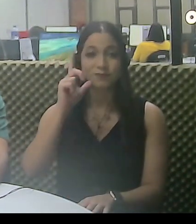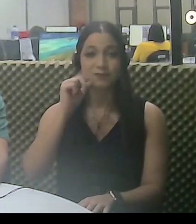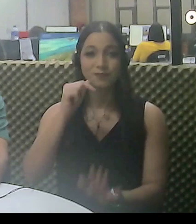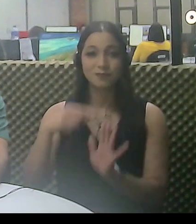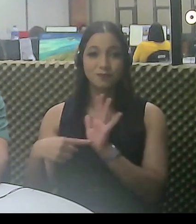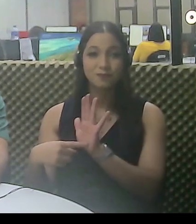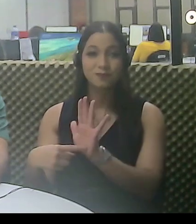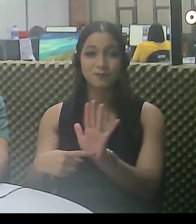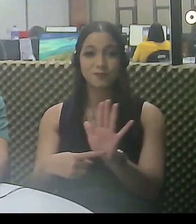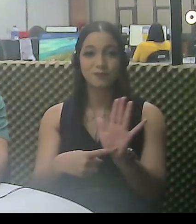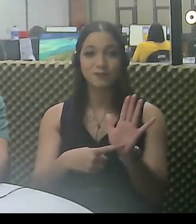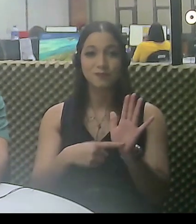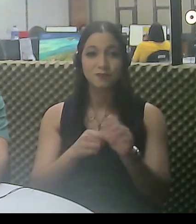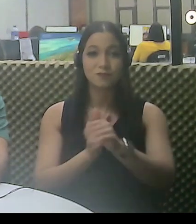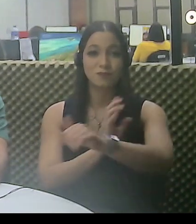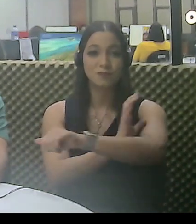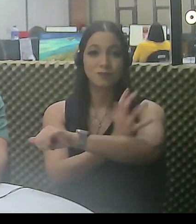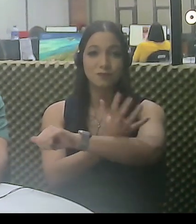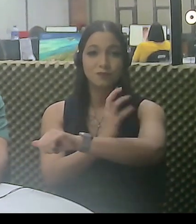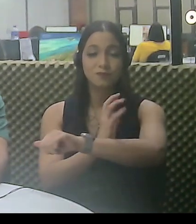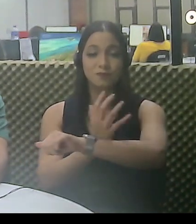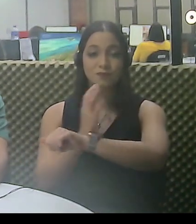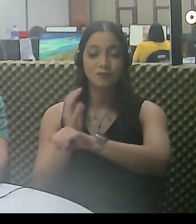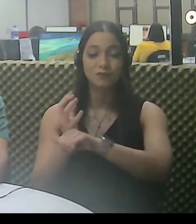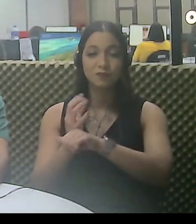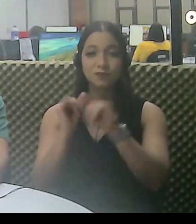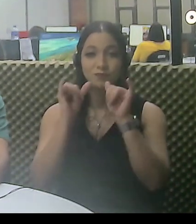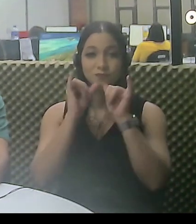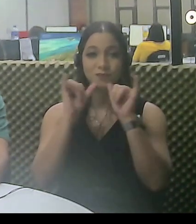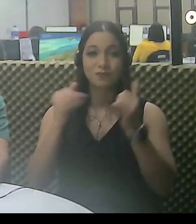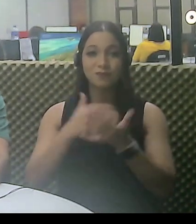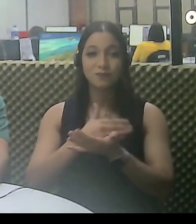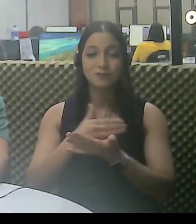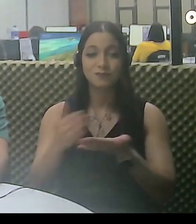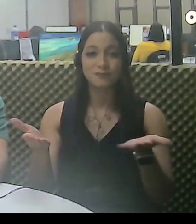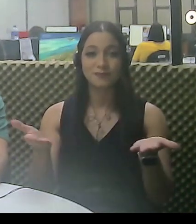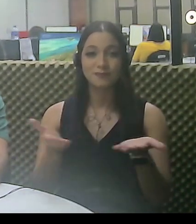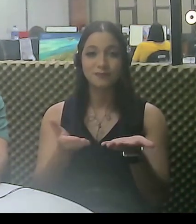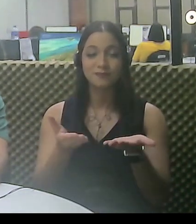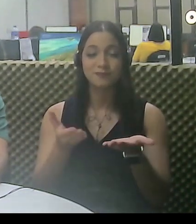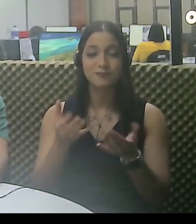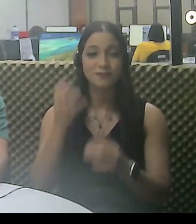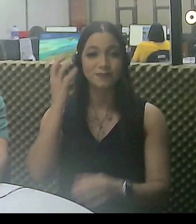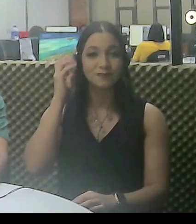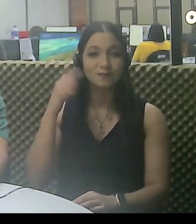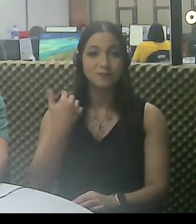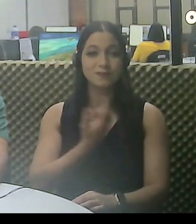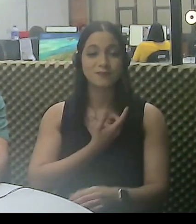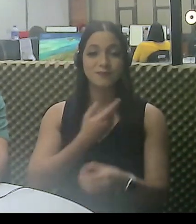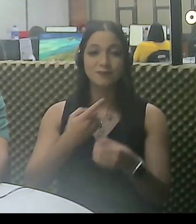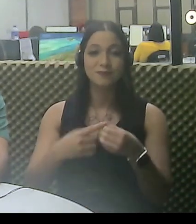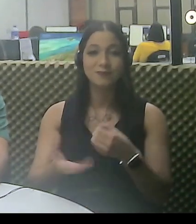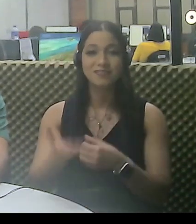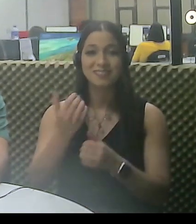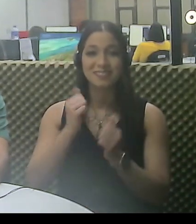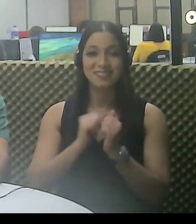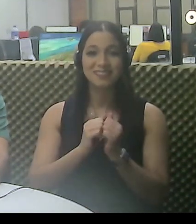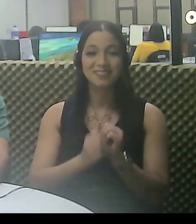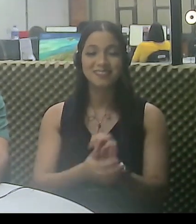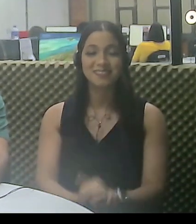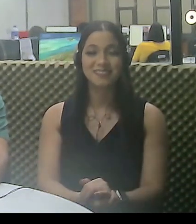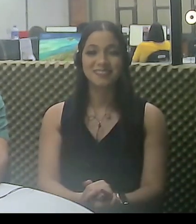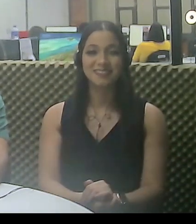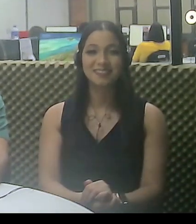apresenta a exposição Cerrado em cartaz essas e outras notícias a partir de agora na Rádio nossa cidade vem com a